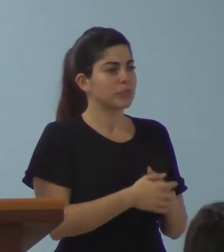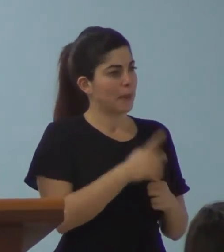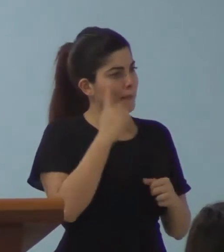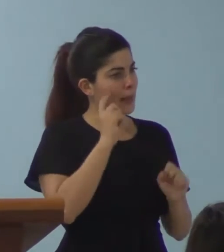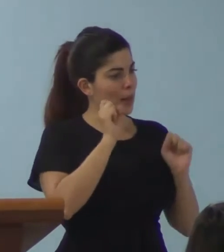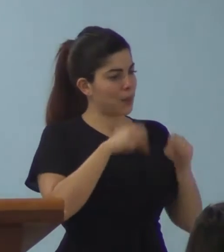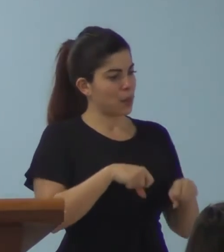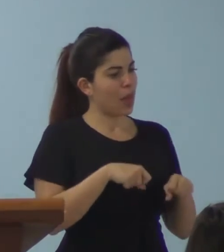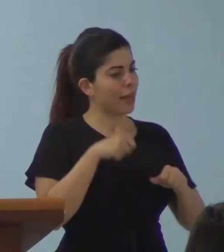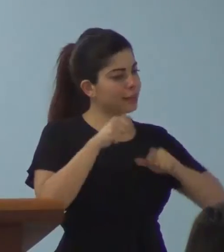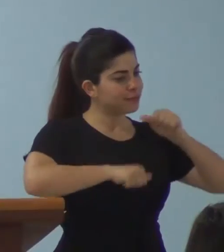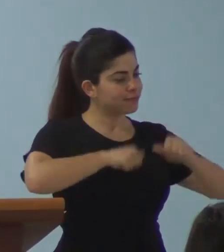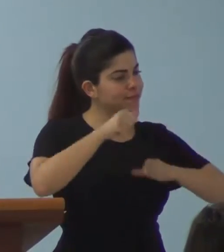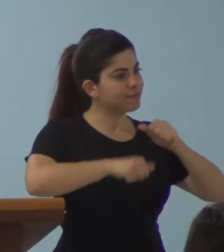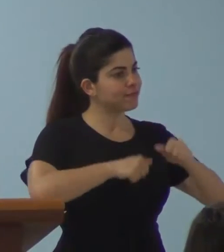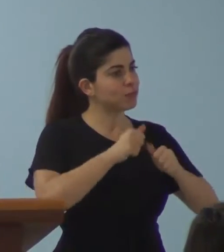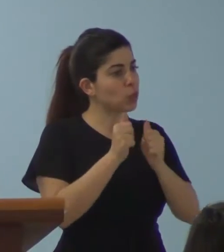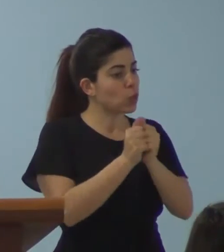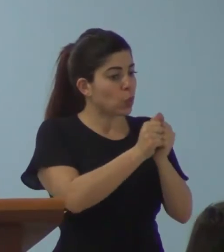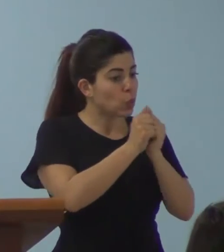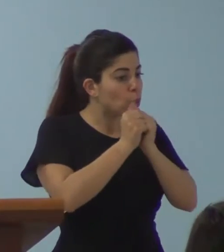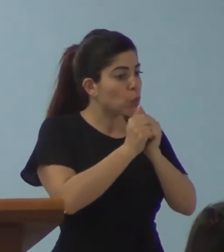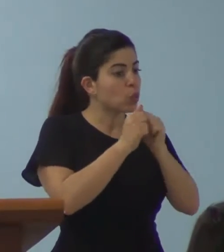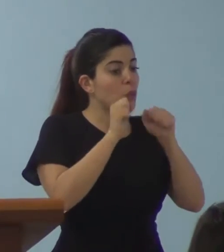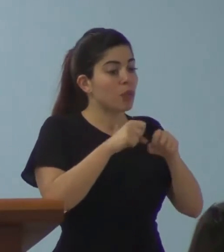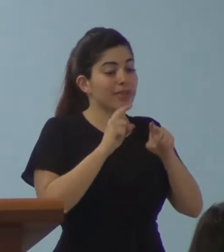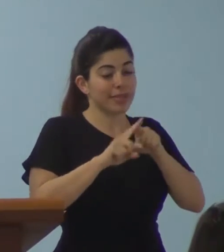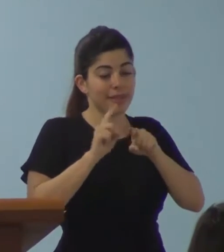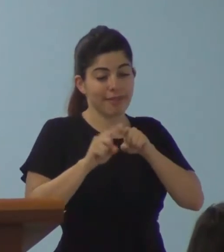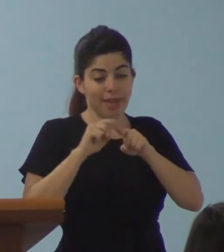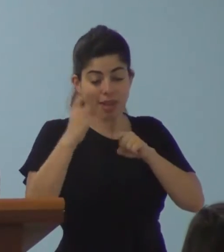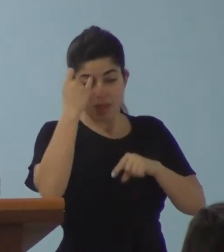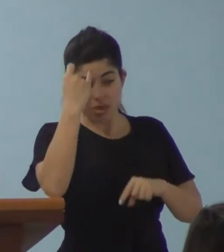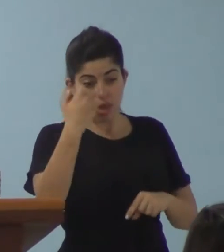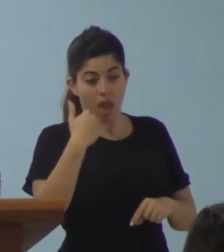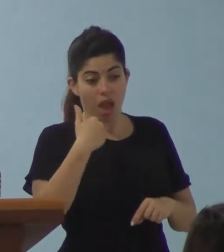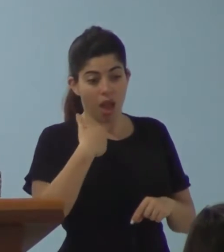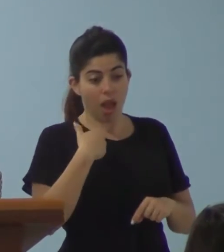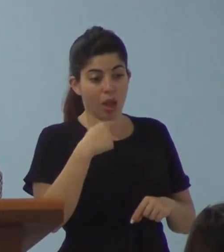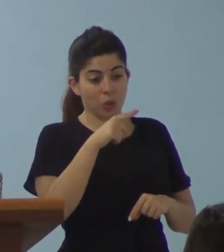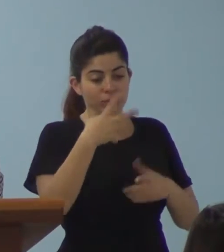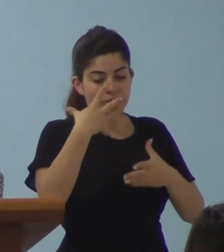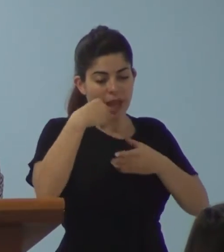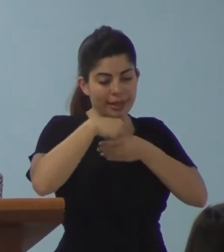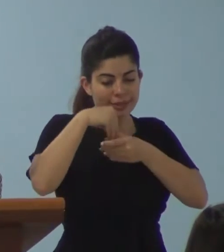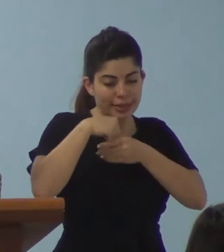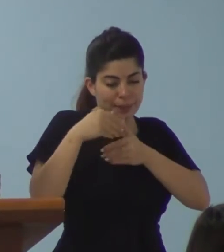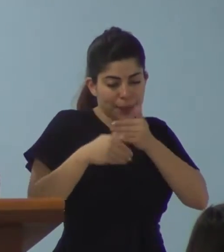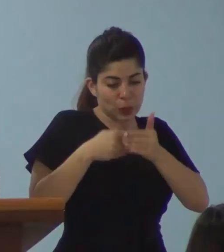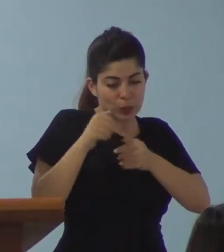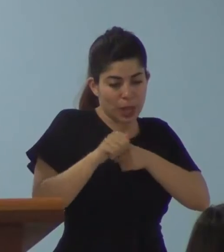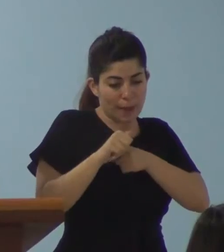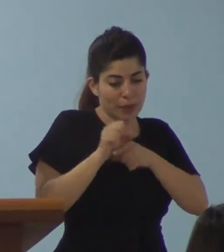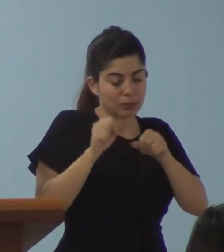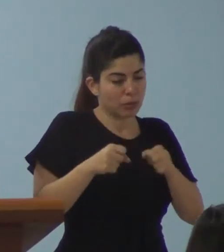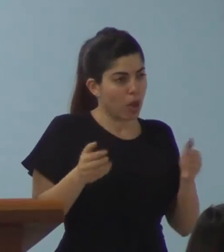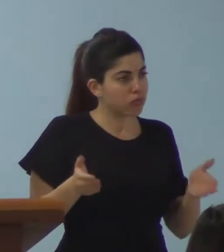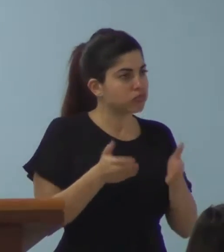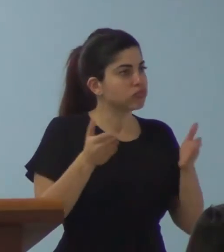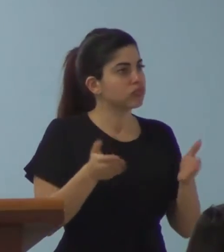para salir adelante y echar a andar juntos varias de las ideas que ustedes han incubado en este proceso de